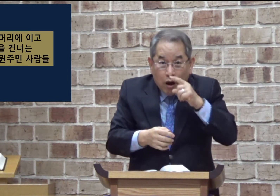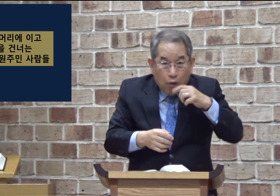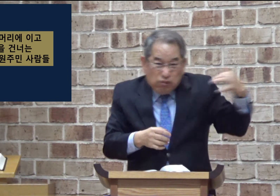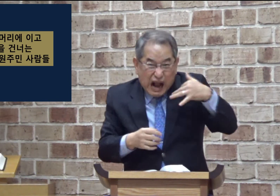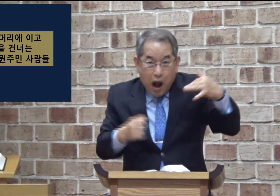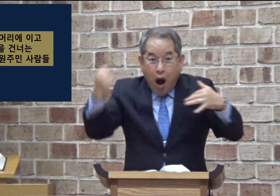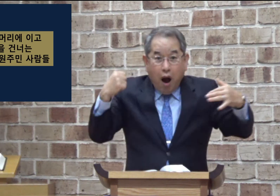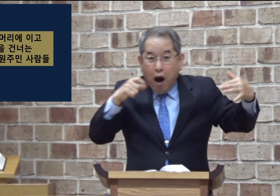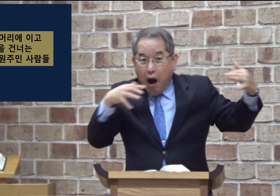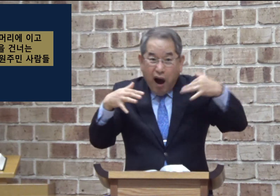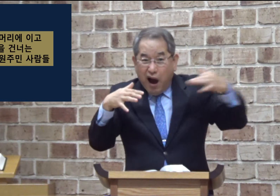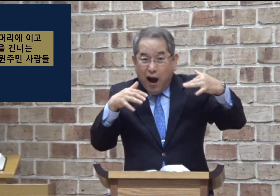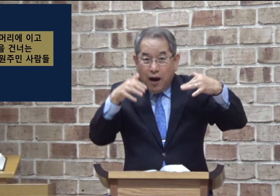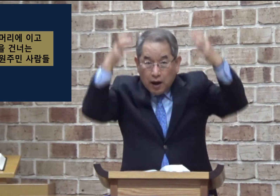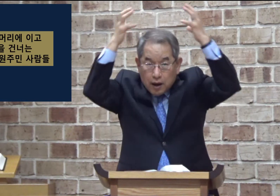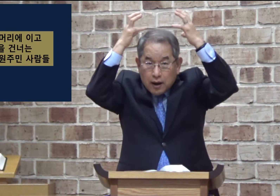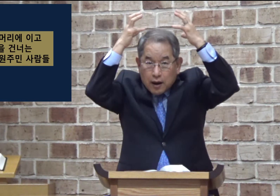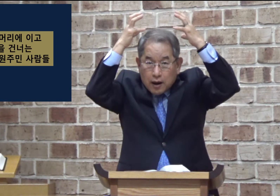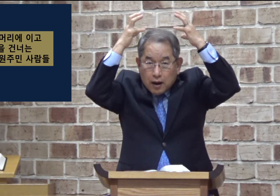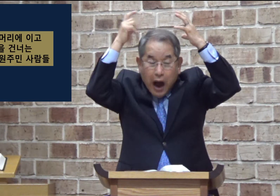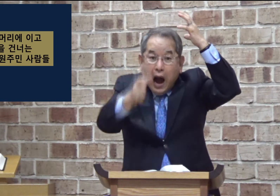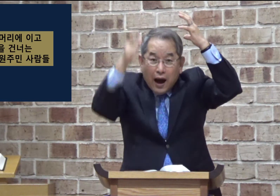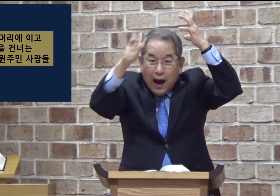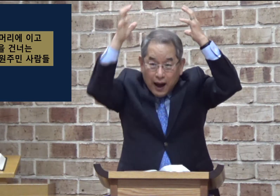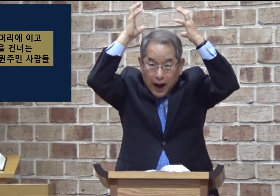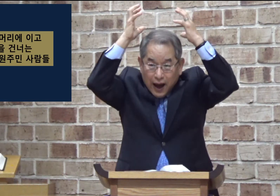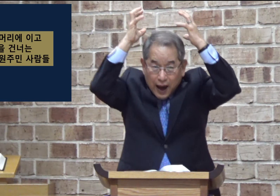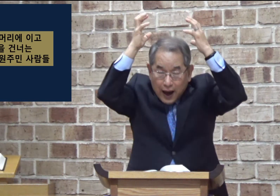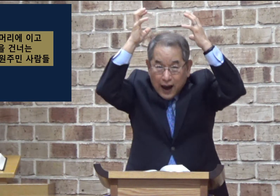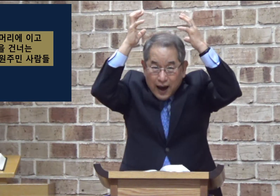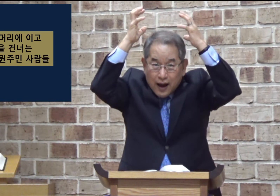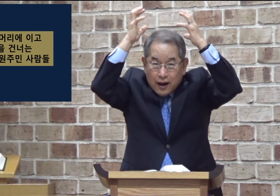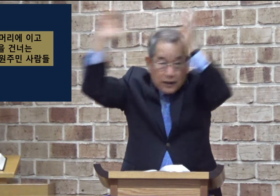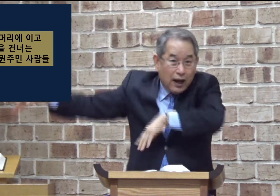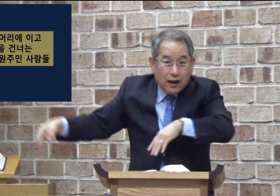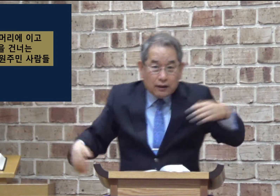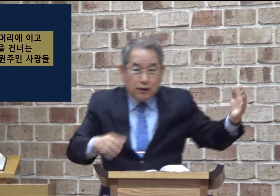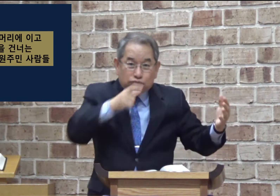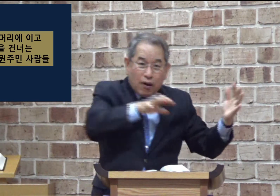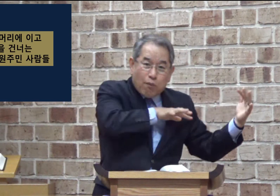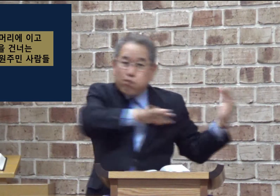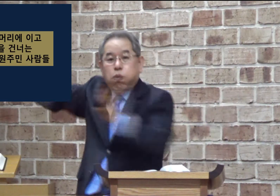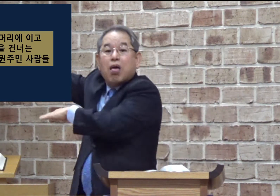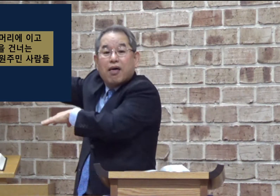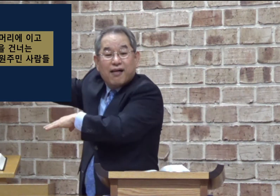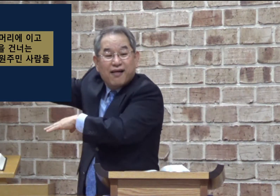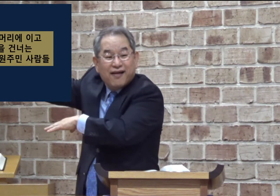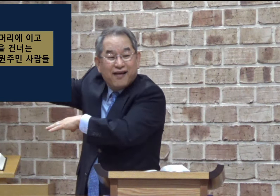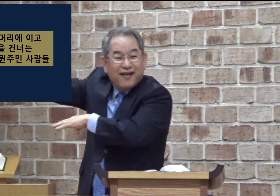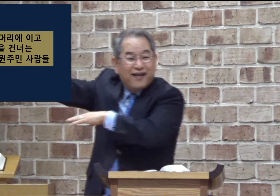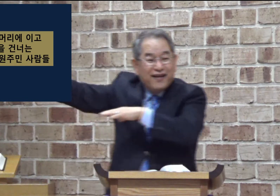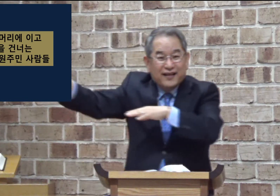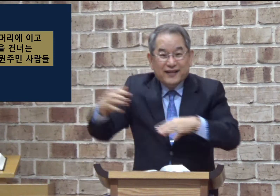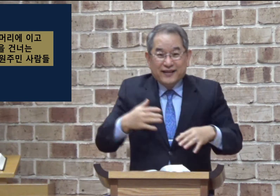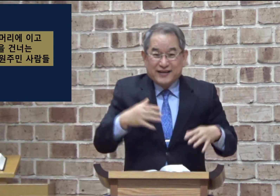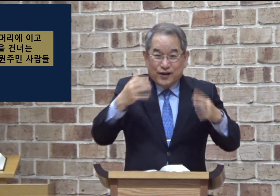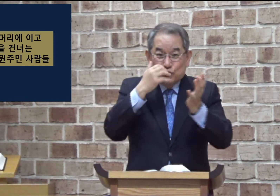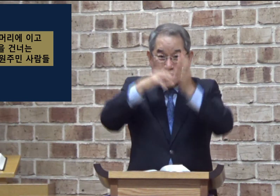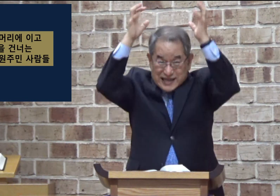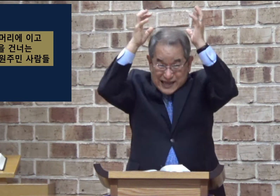그런데 처음에는 불만이지만 강의 중간에 가면 물살이 셀 때 돌이 없다면